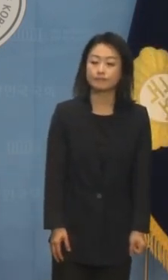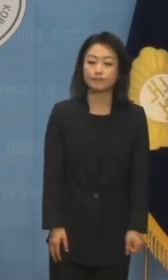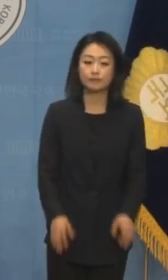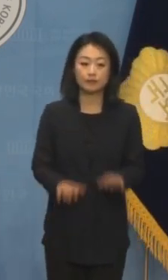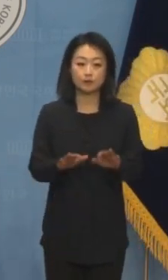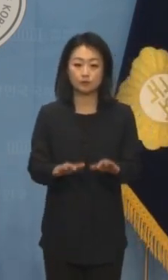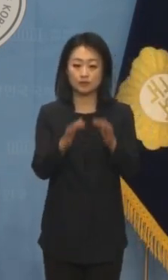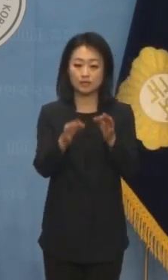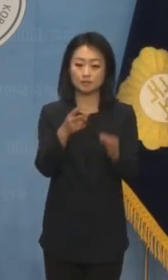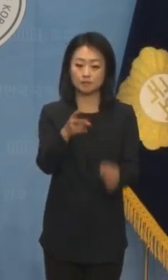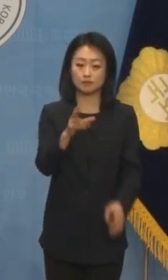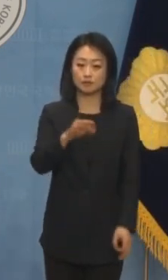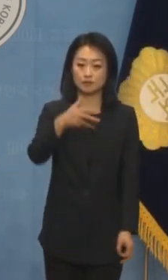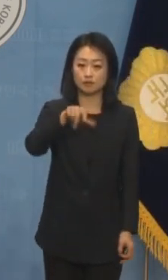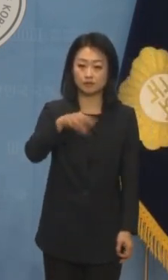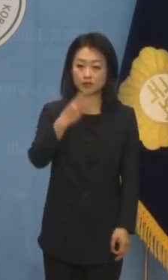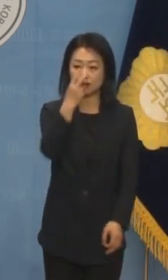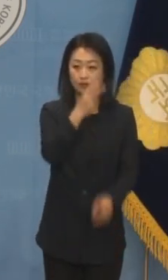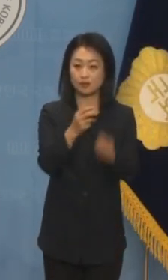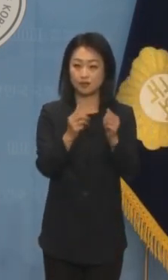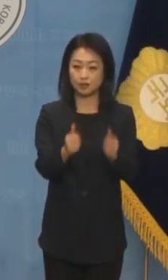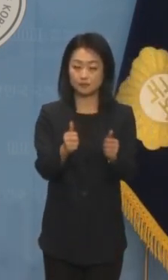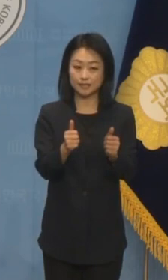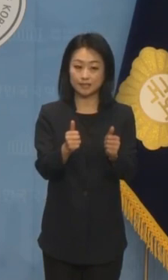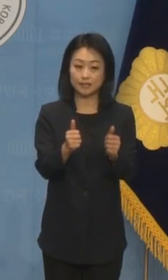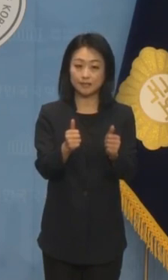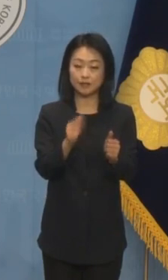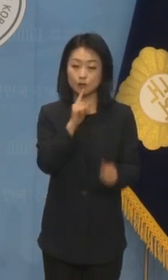내용으로 기자회견을 하시겠습니다.